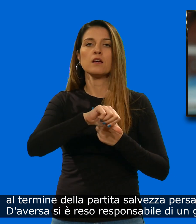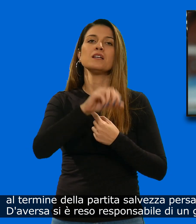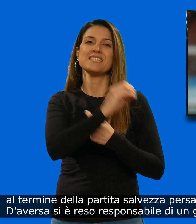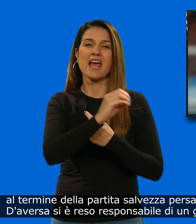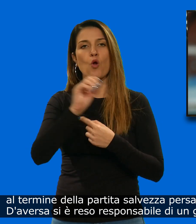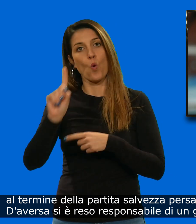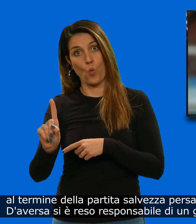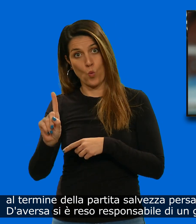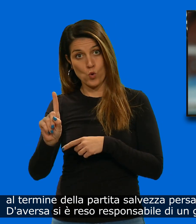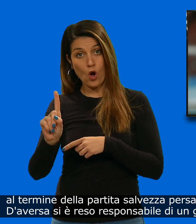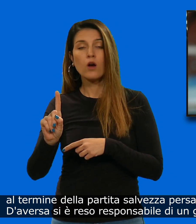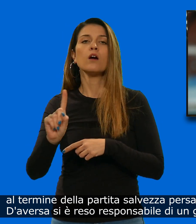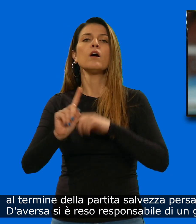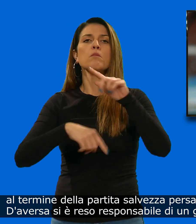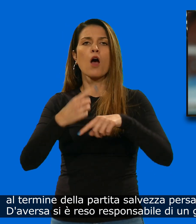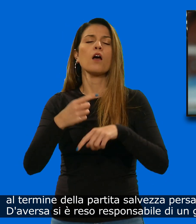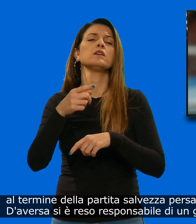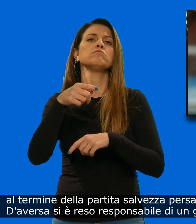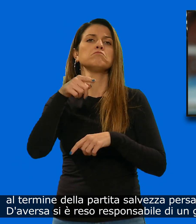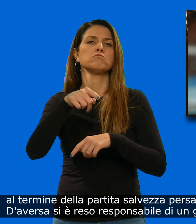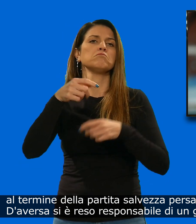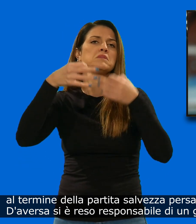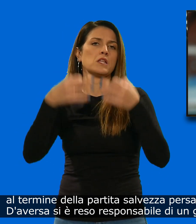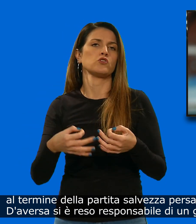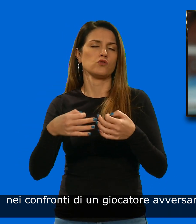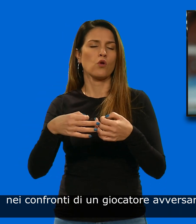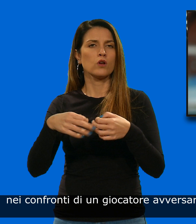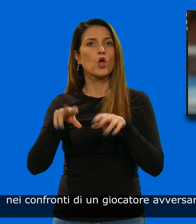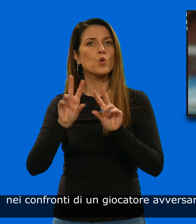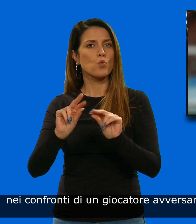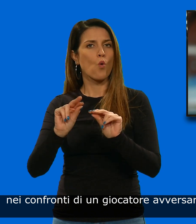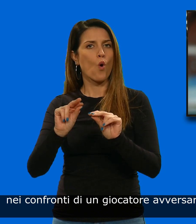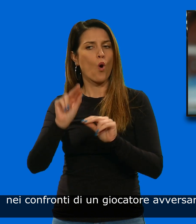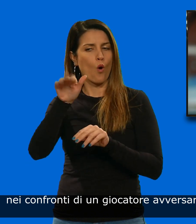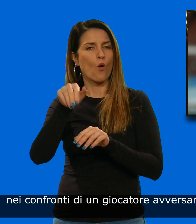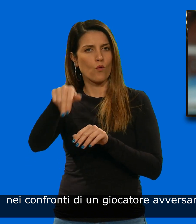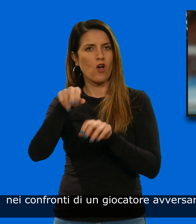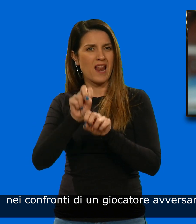1-0 dava si è reso responsabile di un gesto violento nei confronti di un